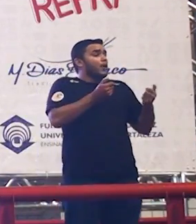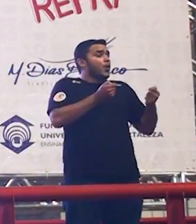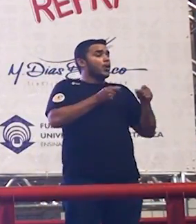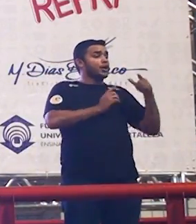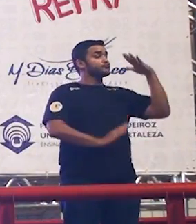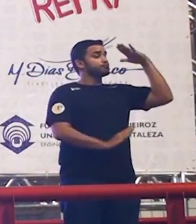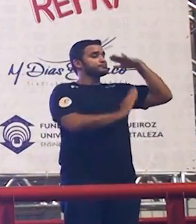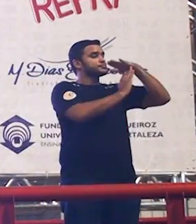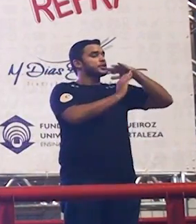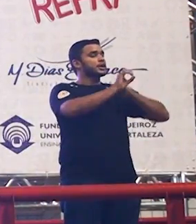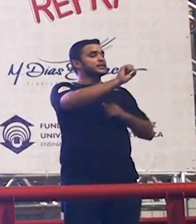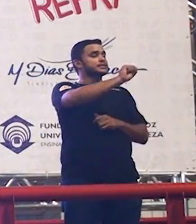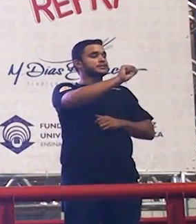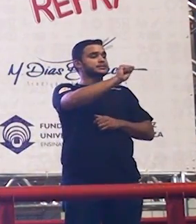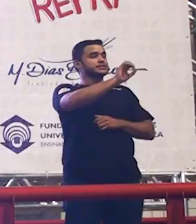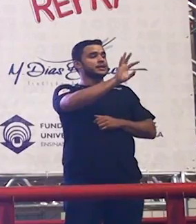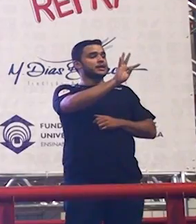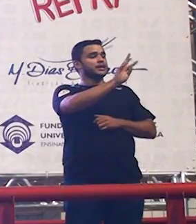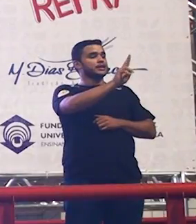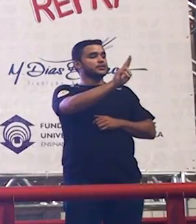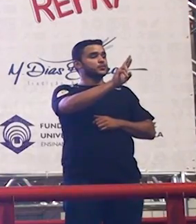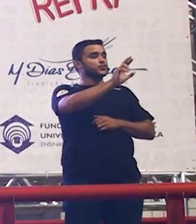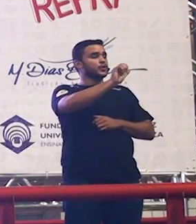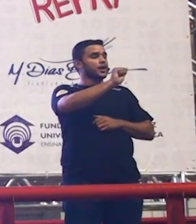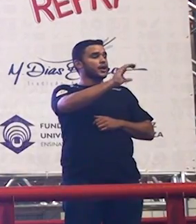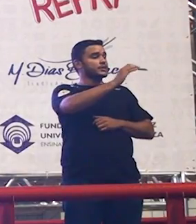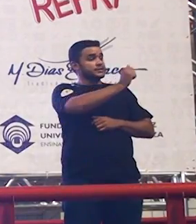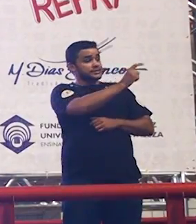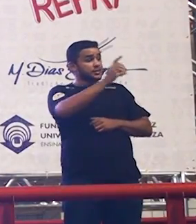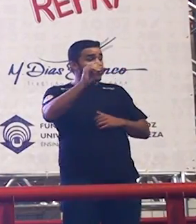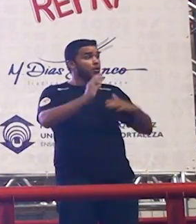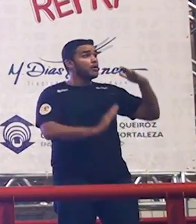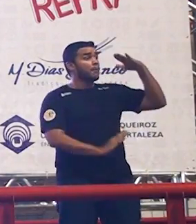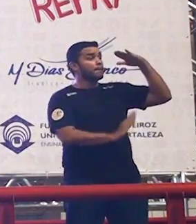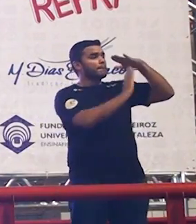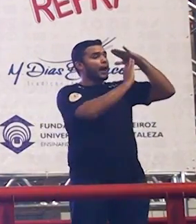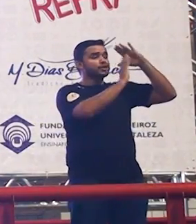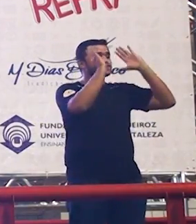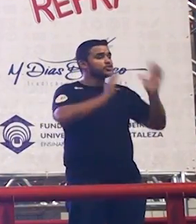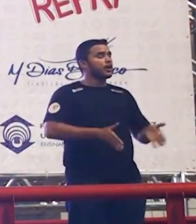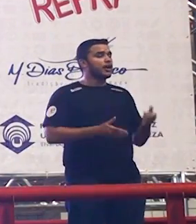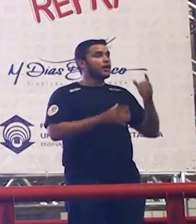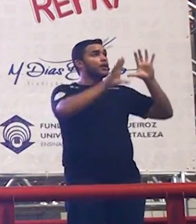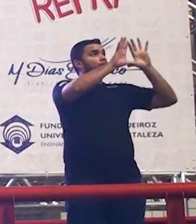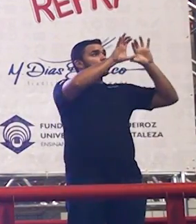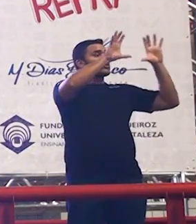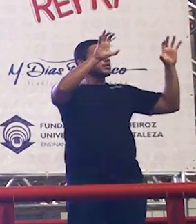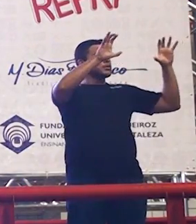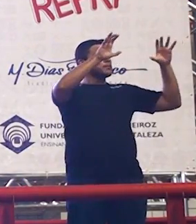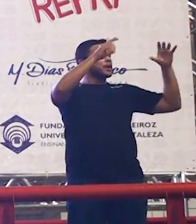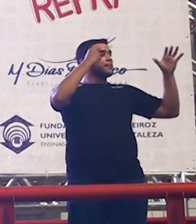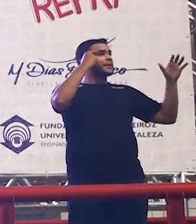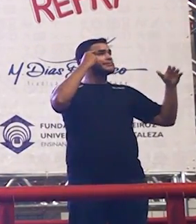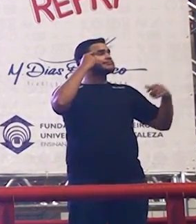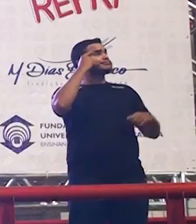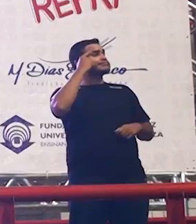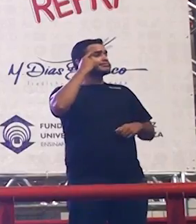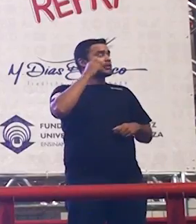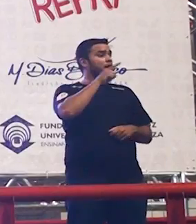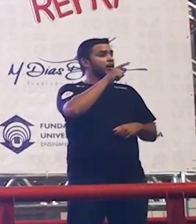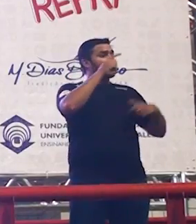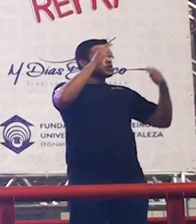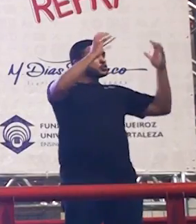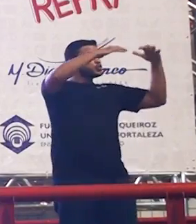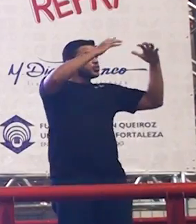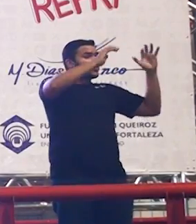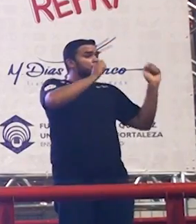Então em B, o ponto de saturação deve ser menor, porque com pouca umidade já está chovendo. Sim? E agora a